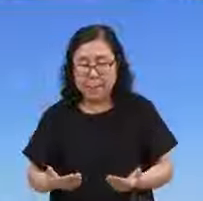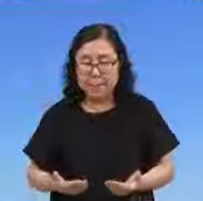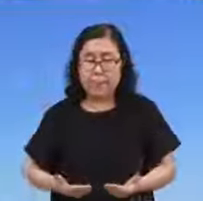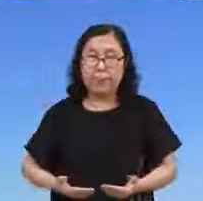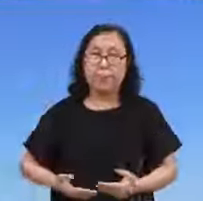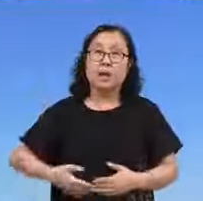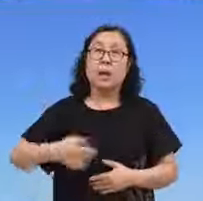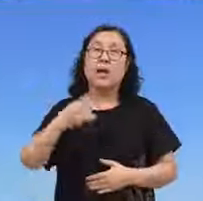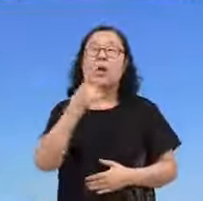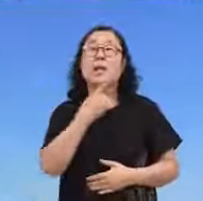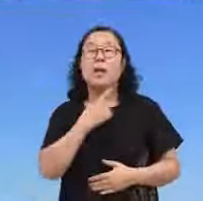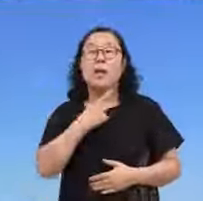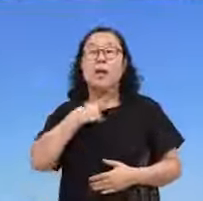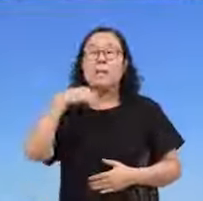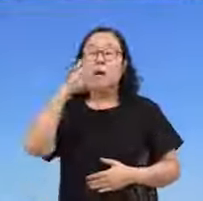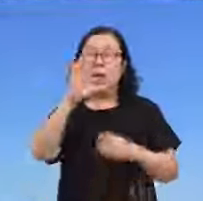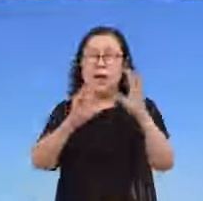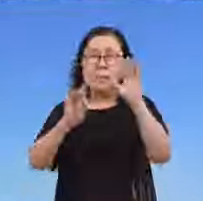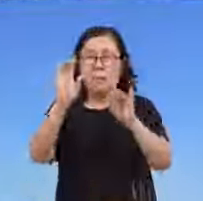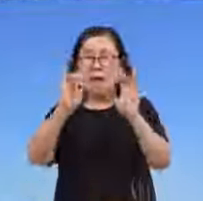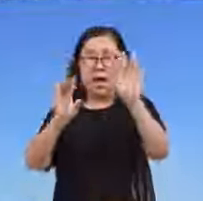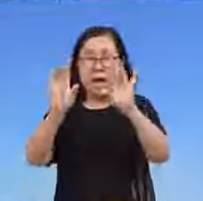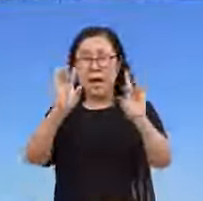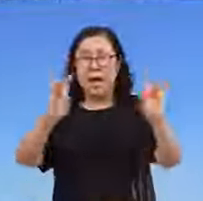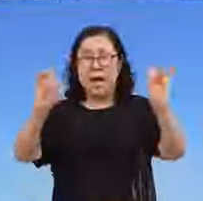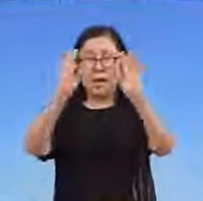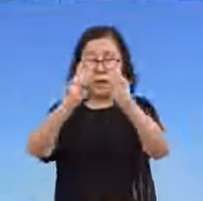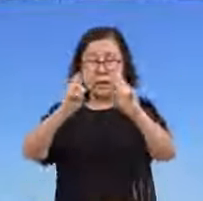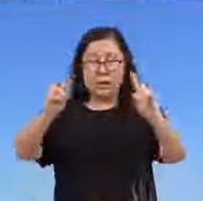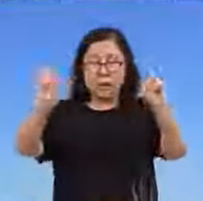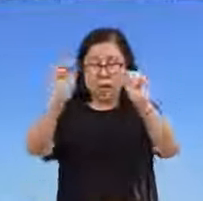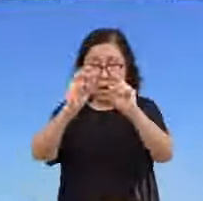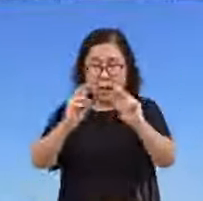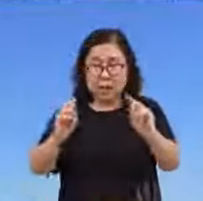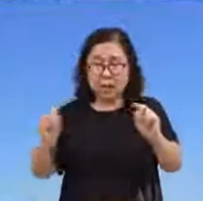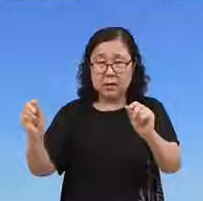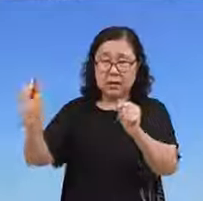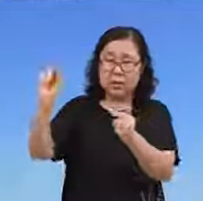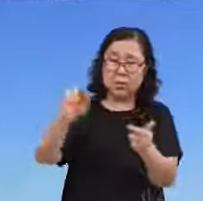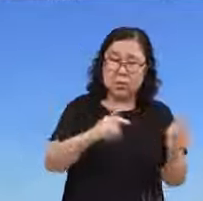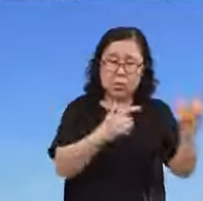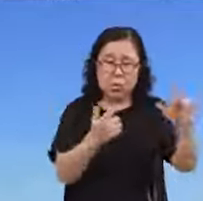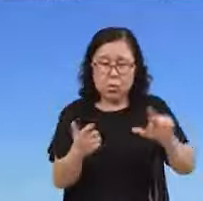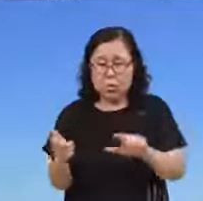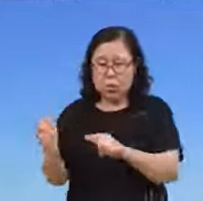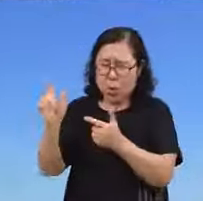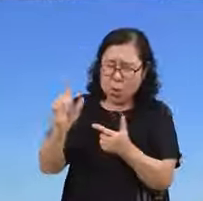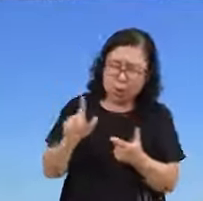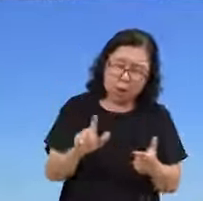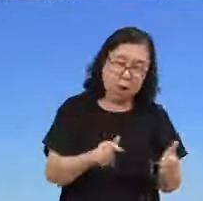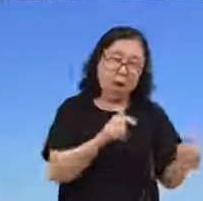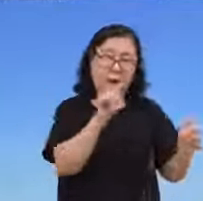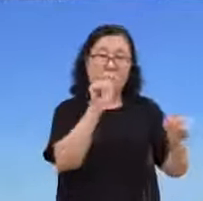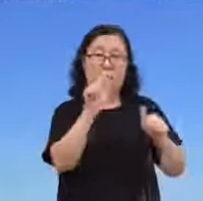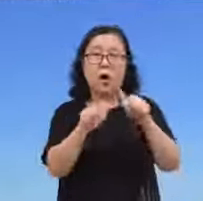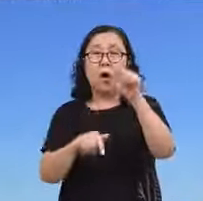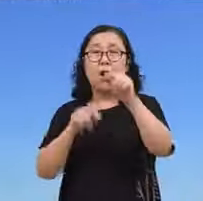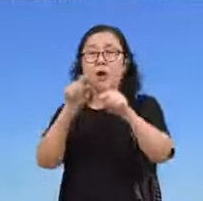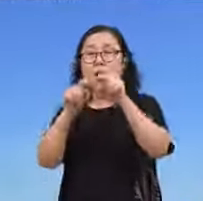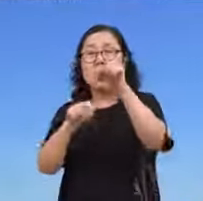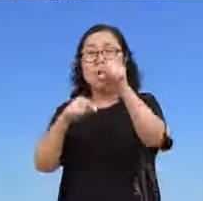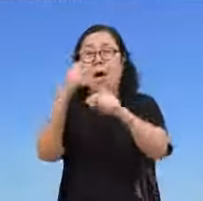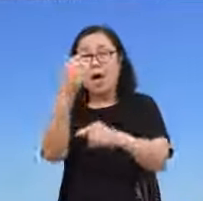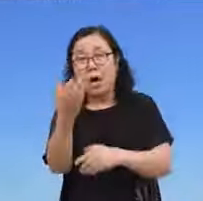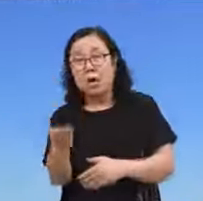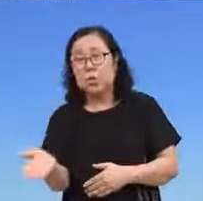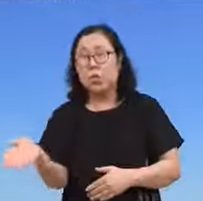너무나 힘든 너무나 지친 상황이지만 메마른 땅을 종일 걸어가도 종일